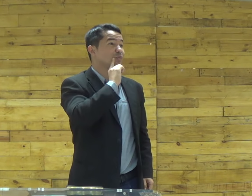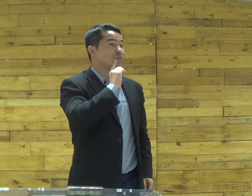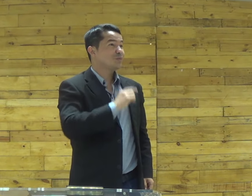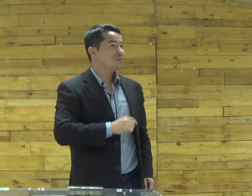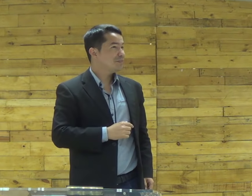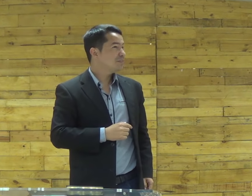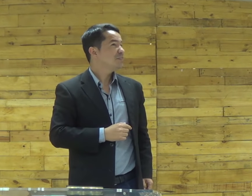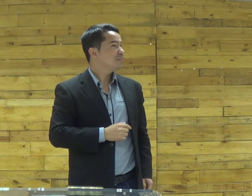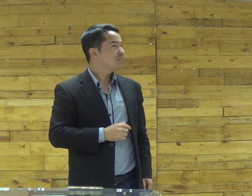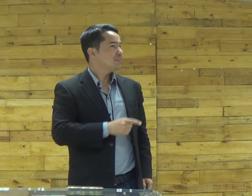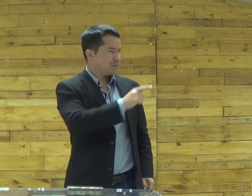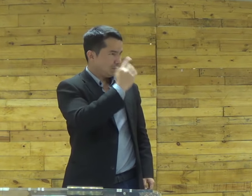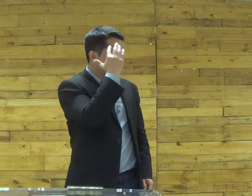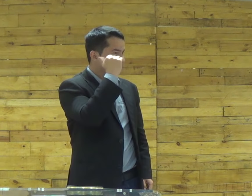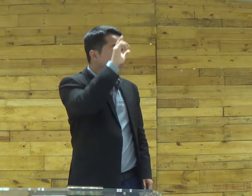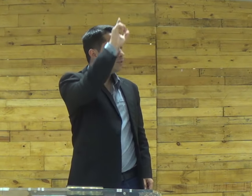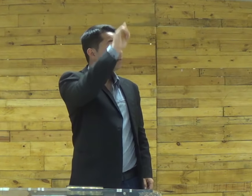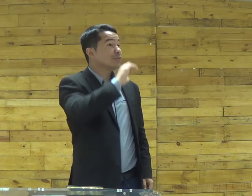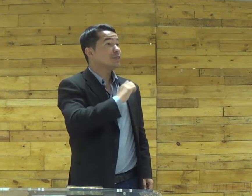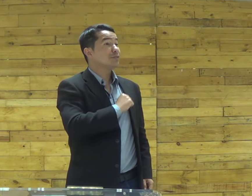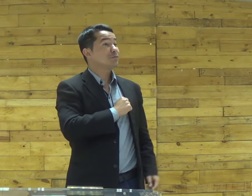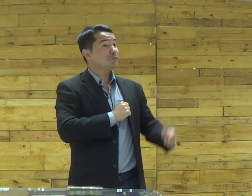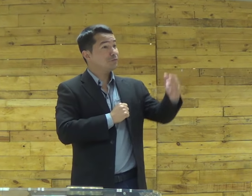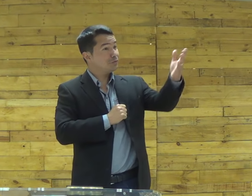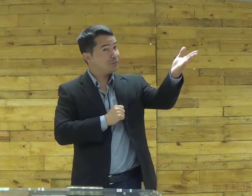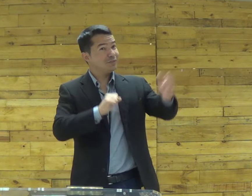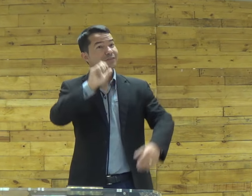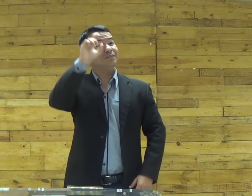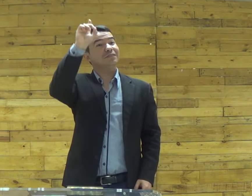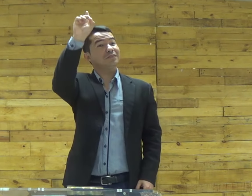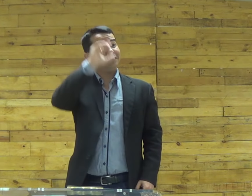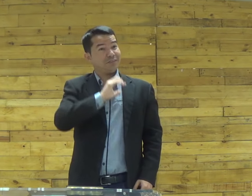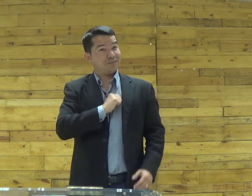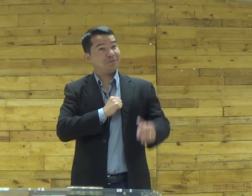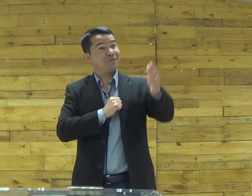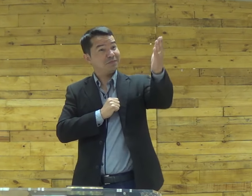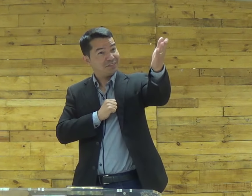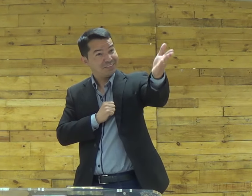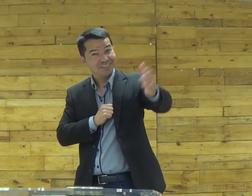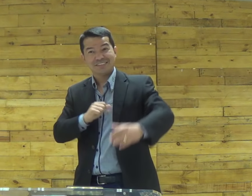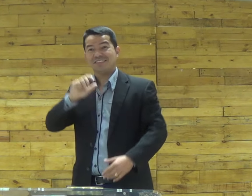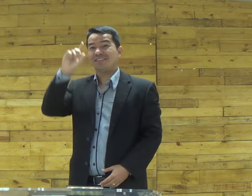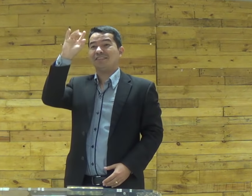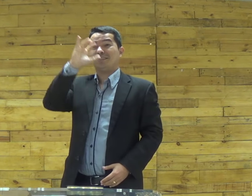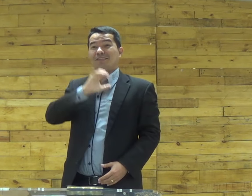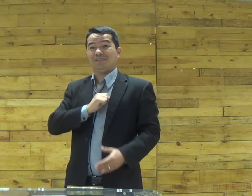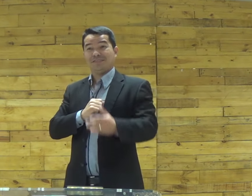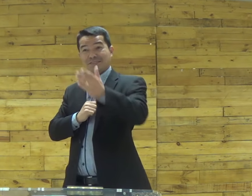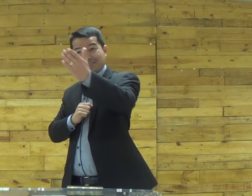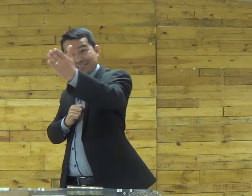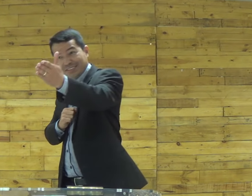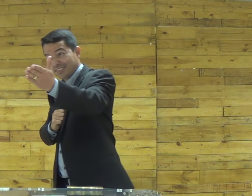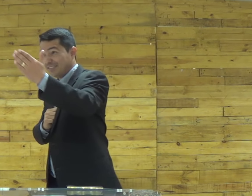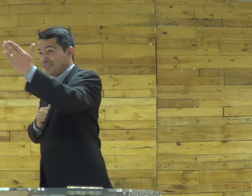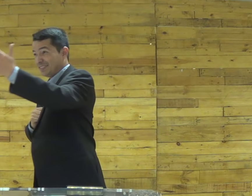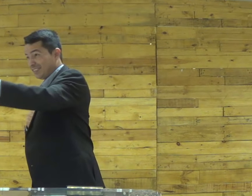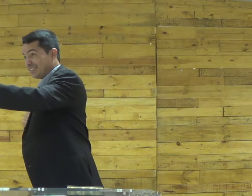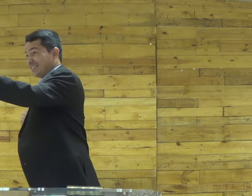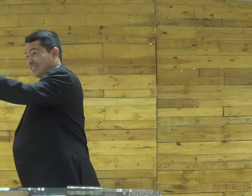o surdo. Sabia disso? Deus ama você. Deus ama você. Deus ama você. Você